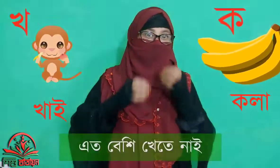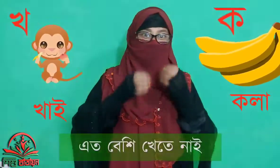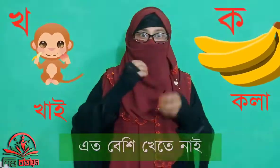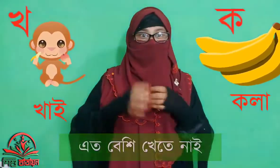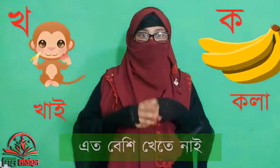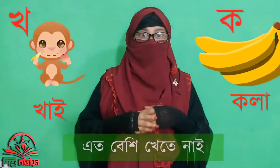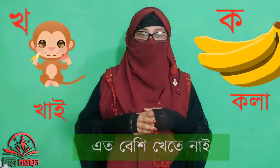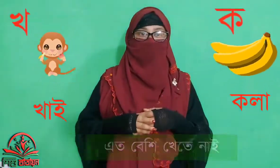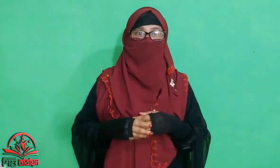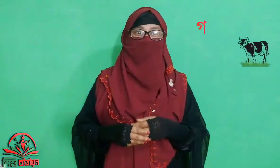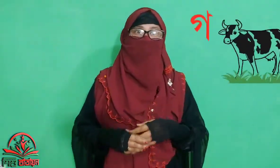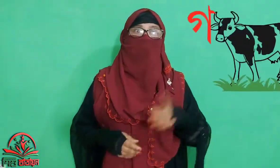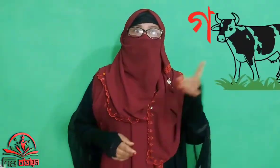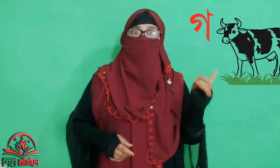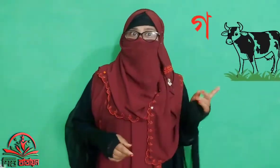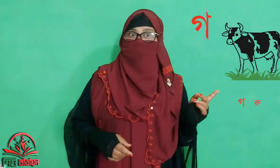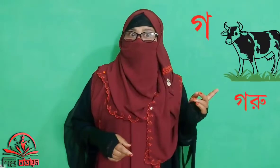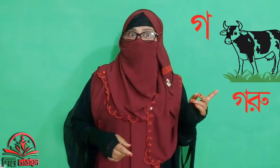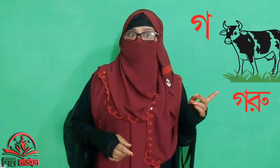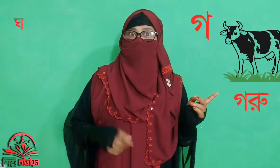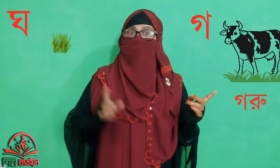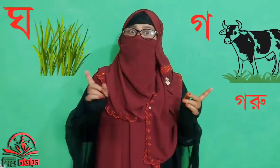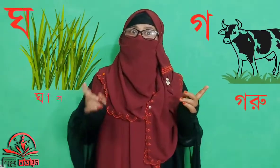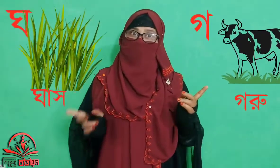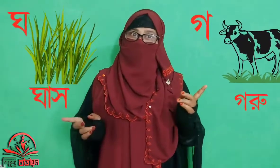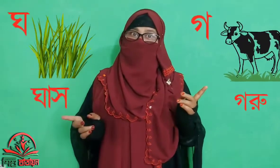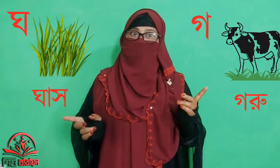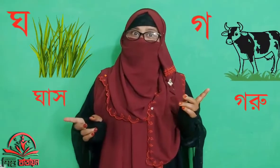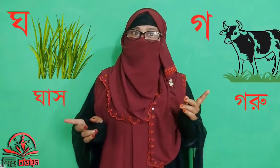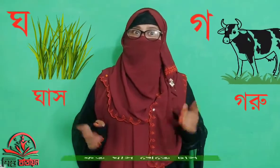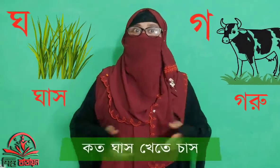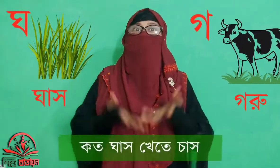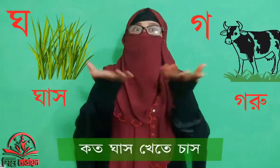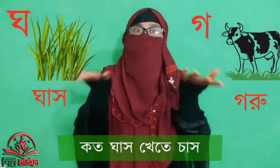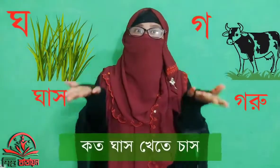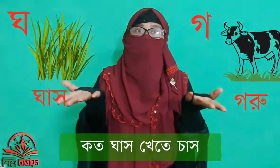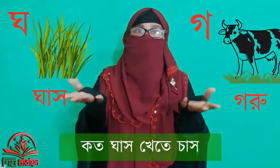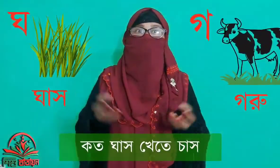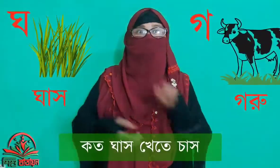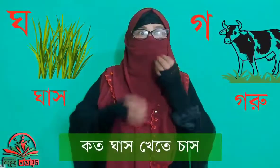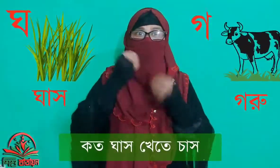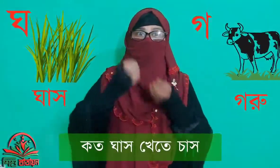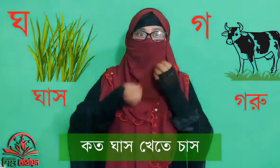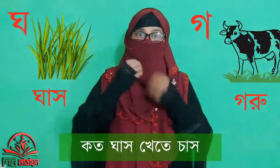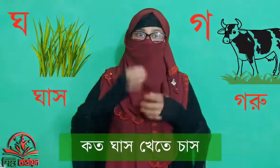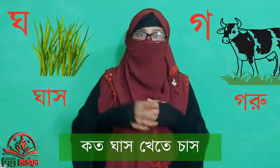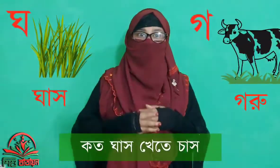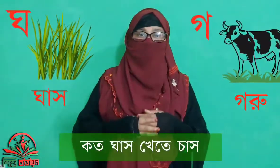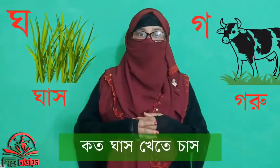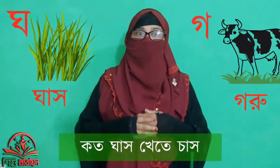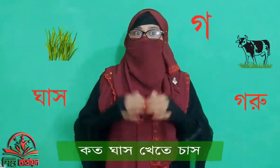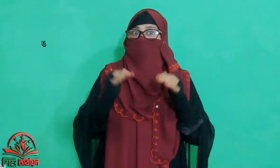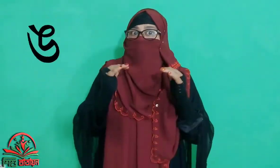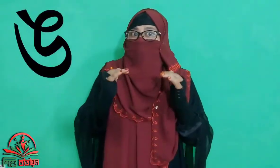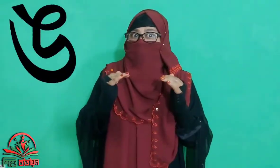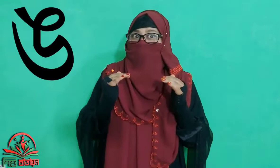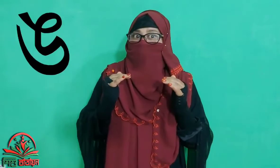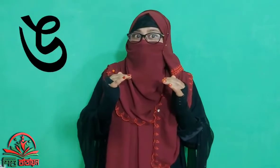খেতে নাই গয়ে গরু ঘয়ে ঘাস কত ঘাস খেতে চাস উ